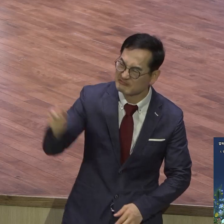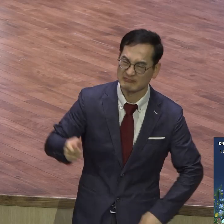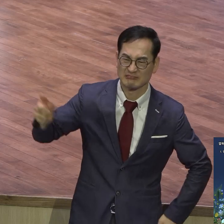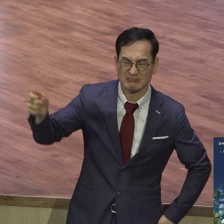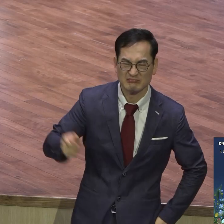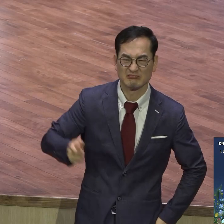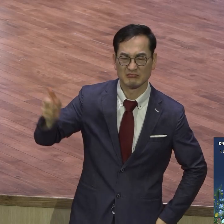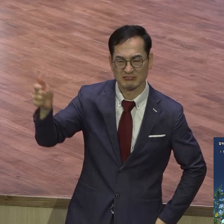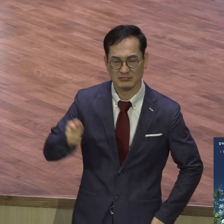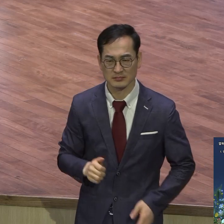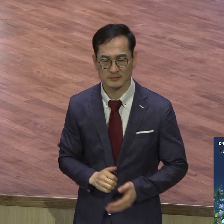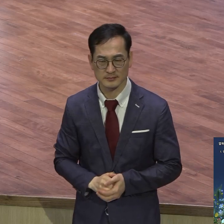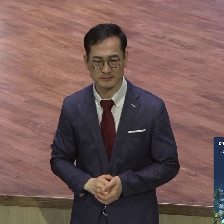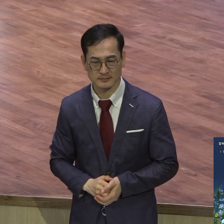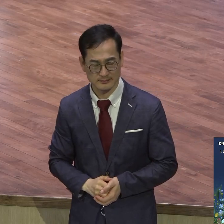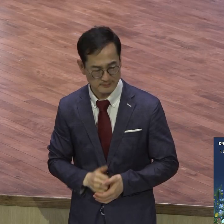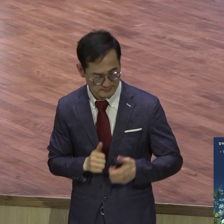향해서 예수님께서는